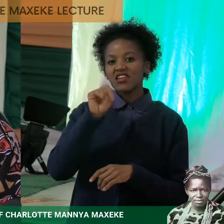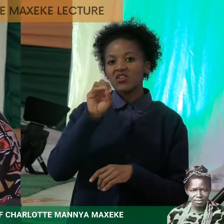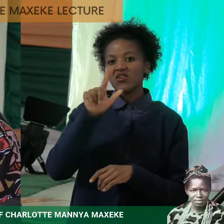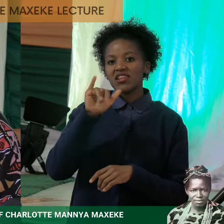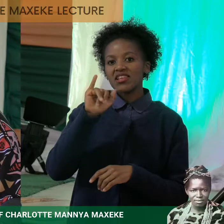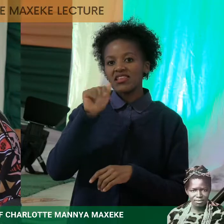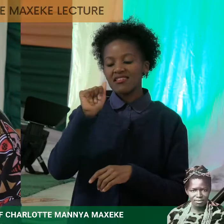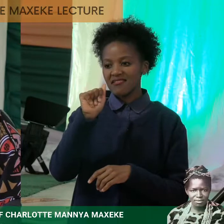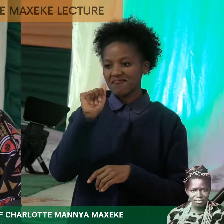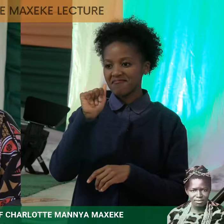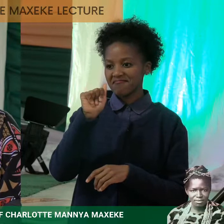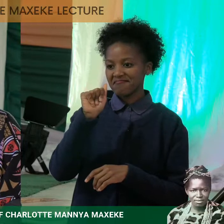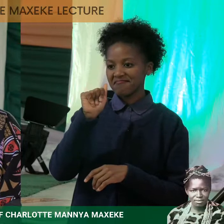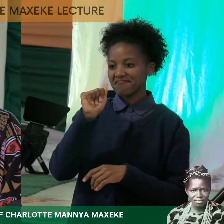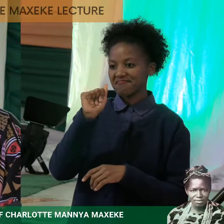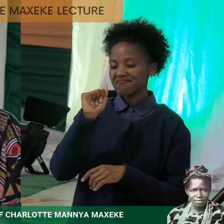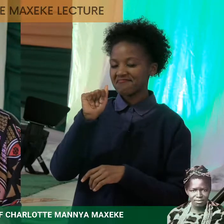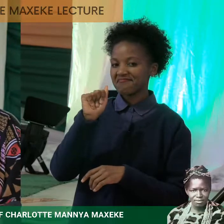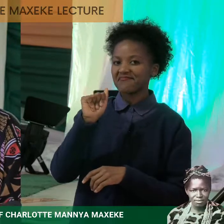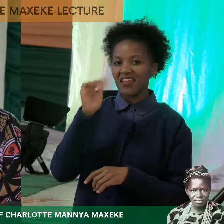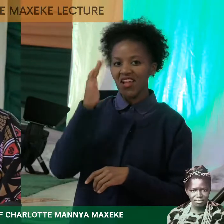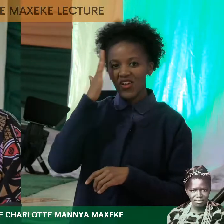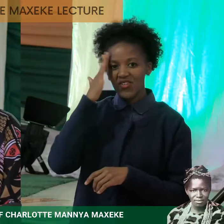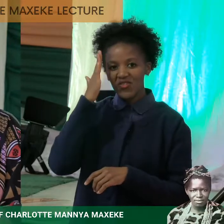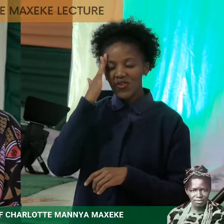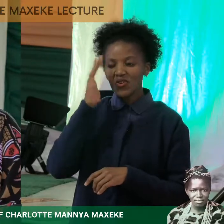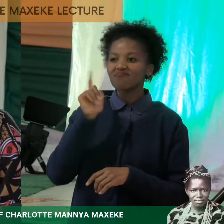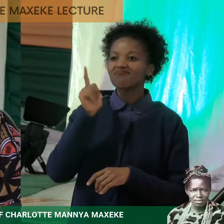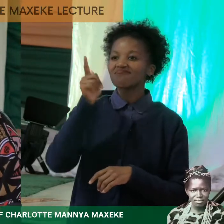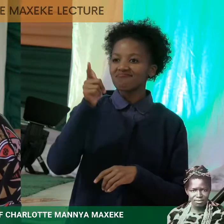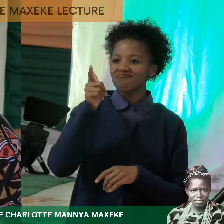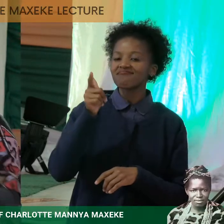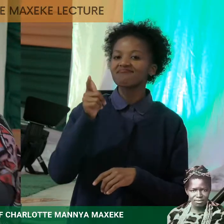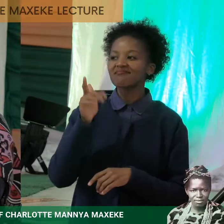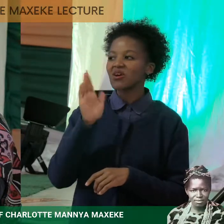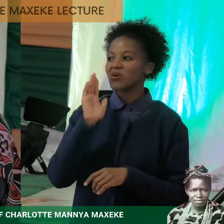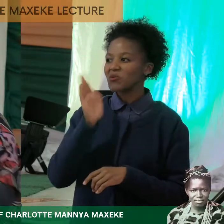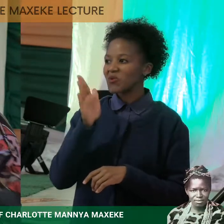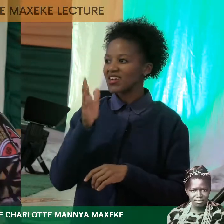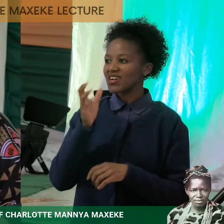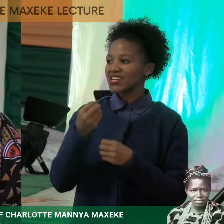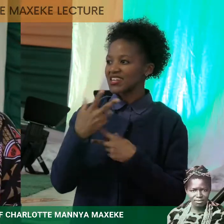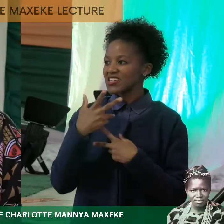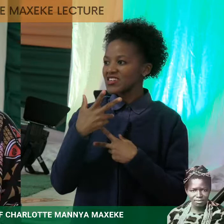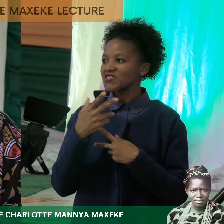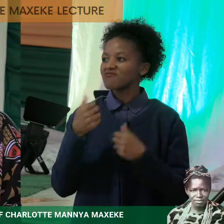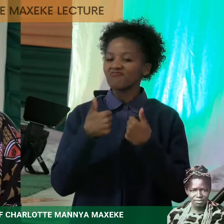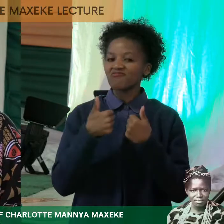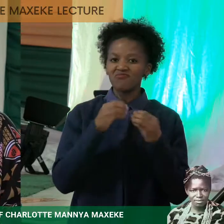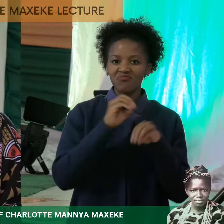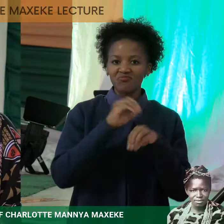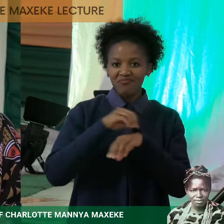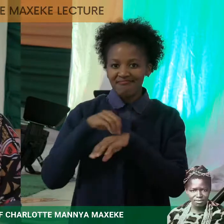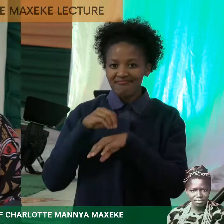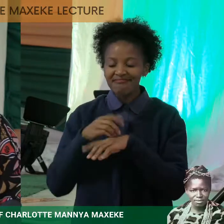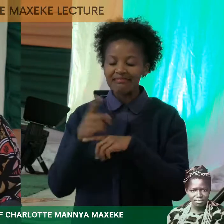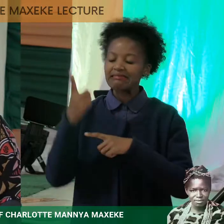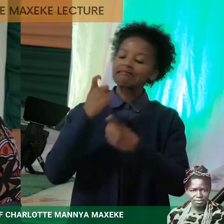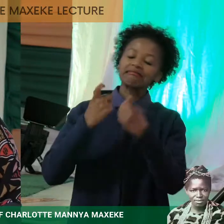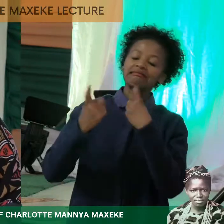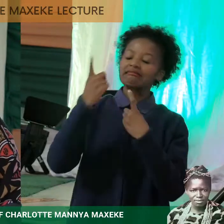ndiyayazi into yoba ethubeni uzawusinyusa umnqantsa usibuza imibuzo kodwa ke okwalo mzuzu khaba umamela